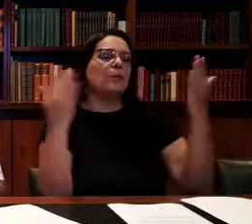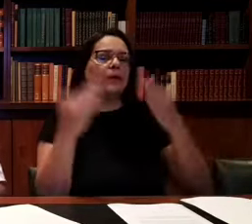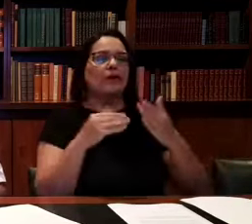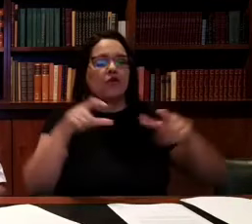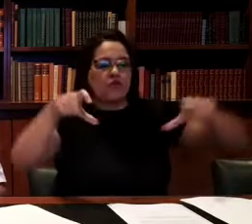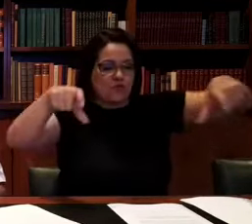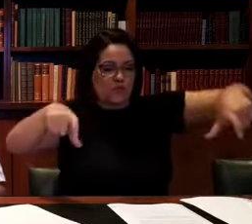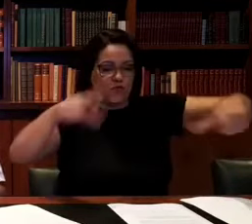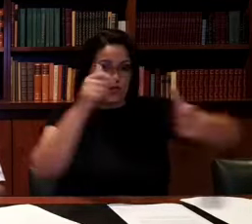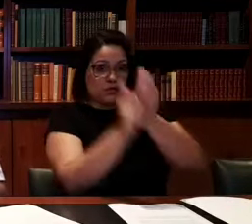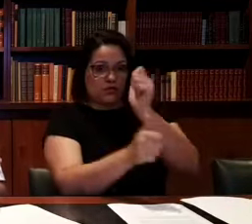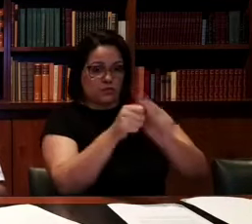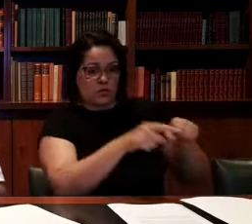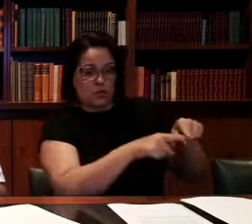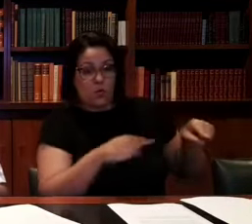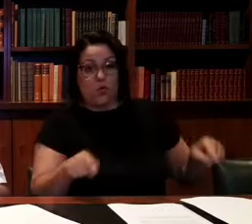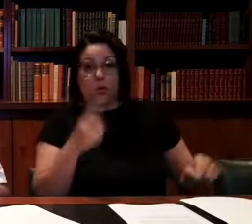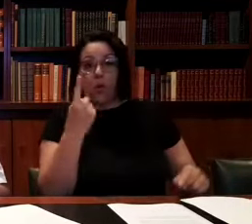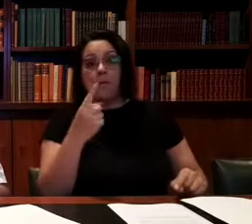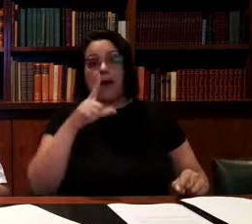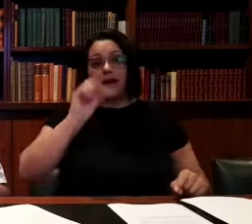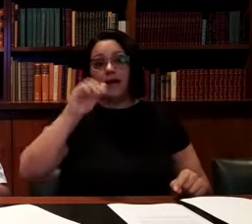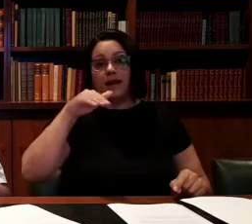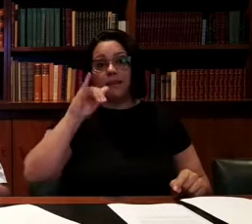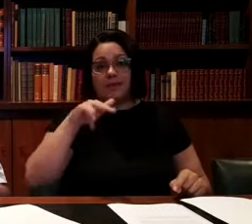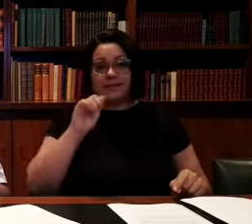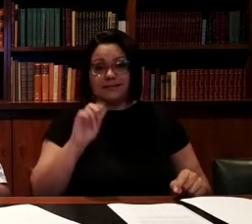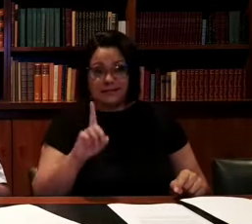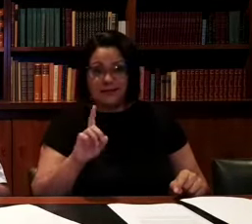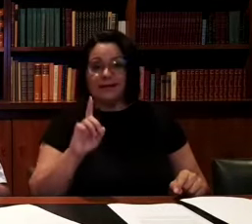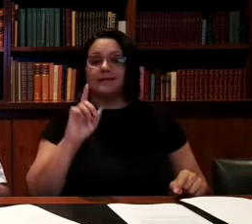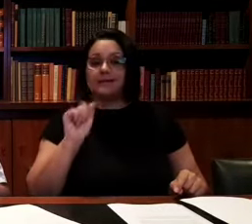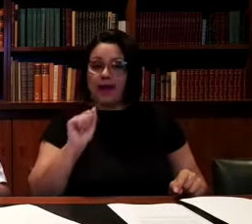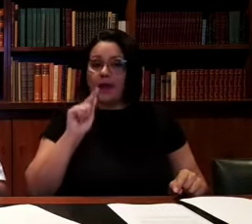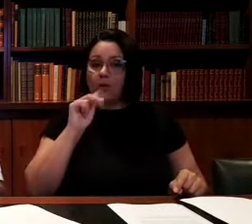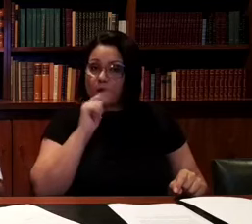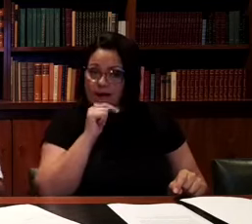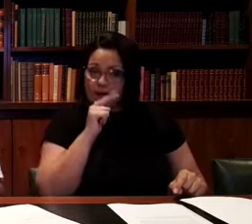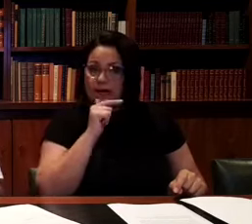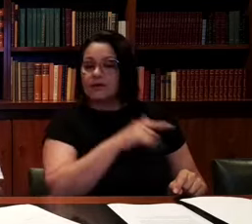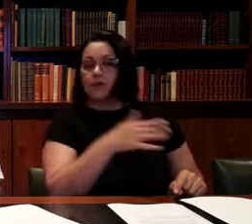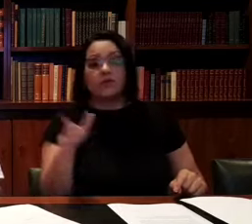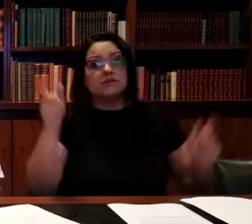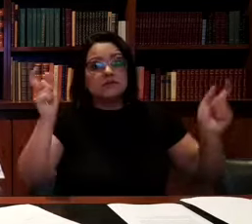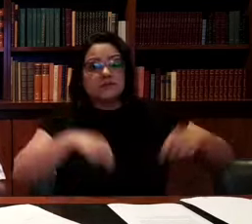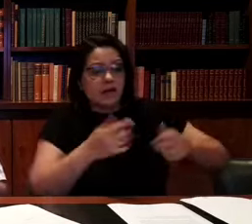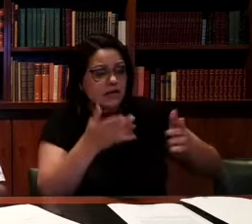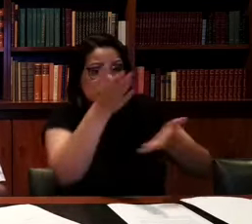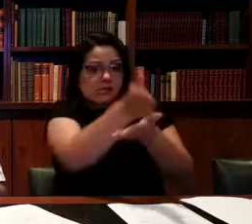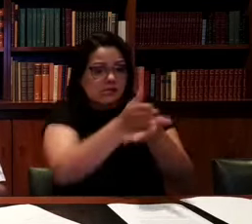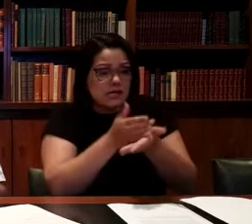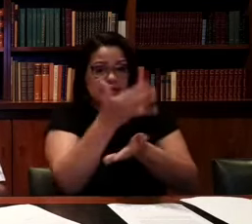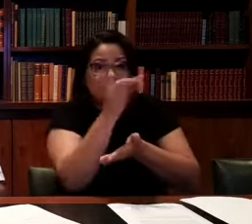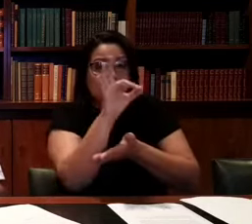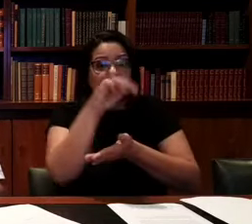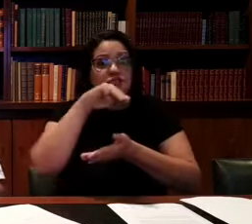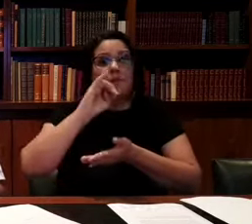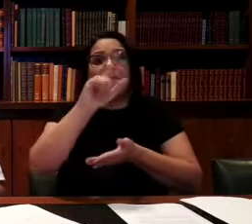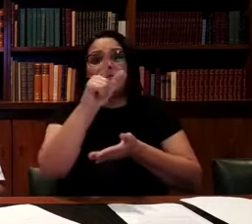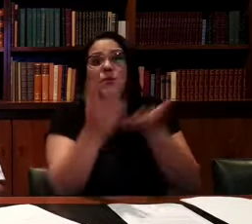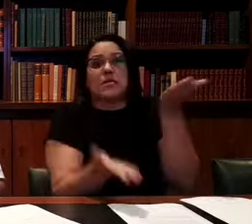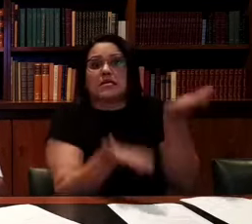d'água e como é que tá produz 10 a 15 toneladas de peixe por ano isso mesmo já imaginou 10.000 só para dividir 10.000 kg